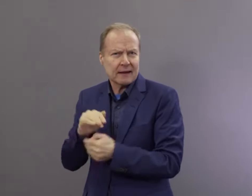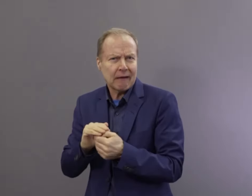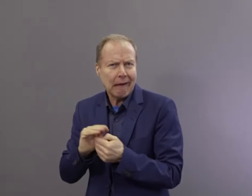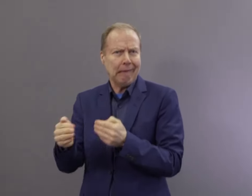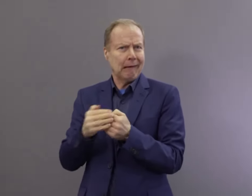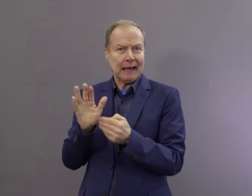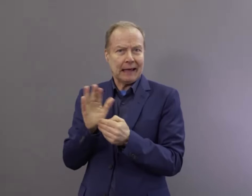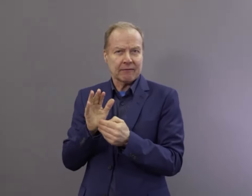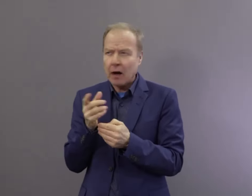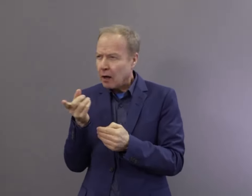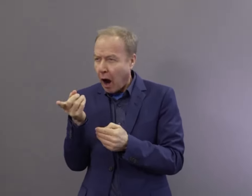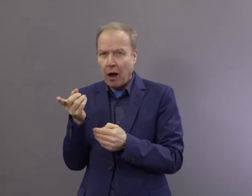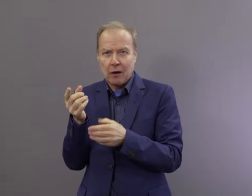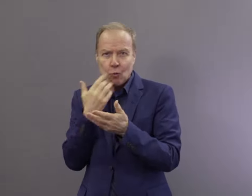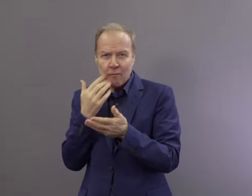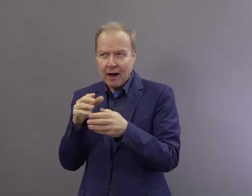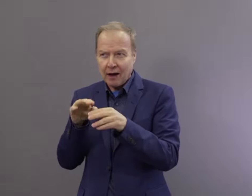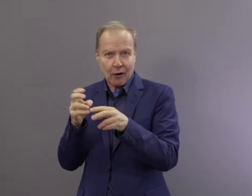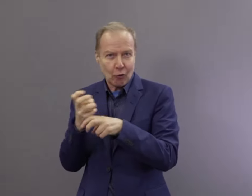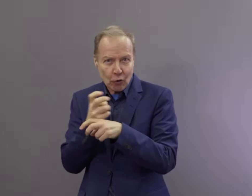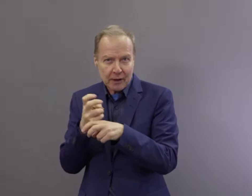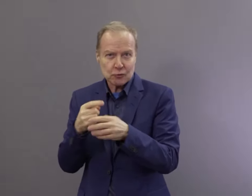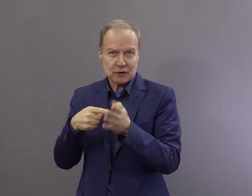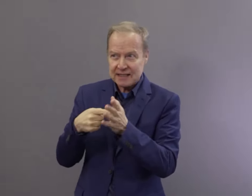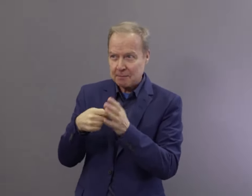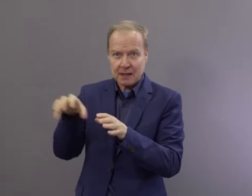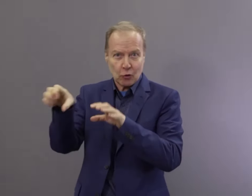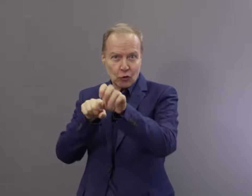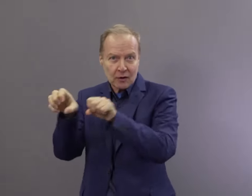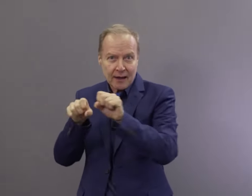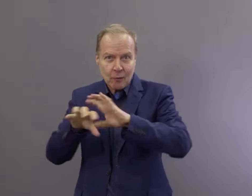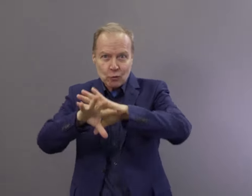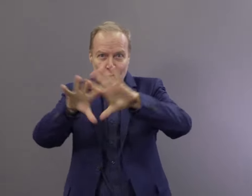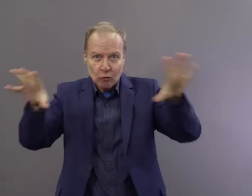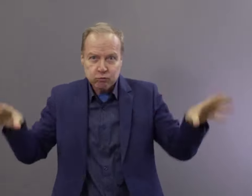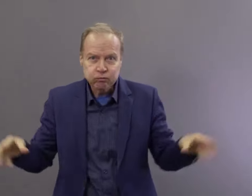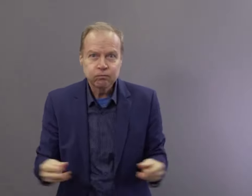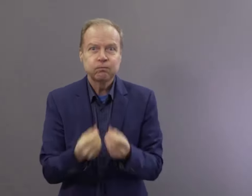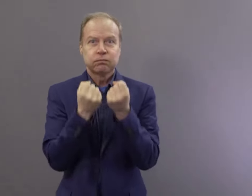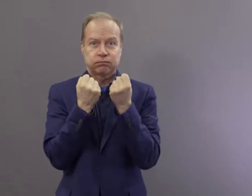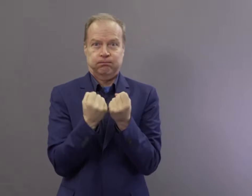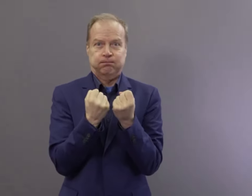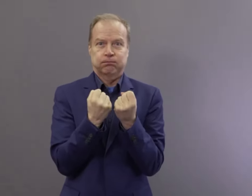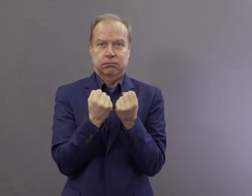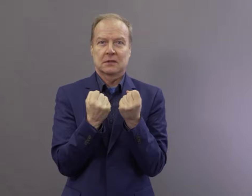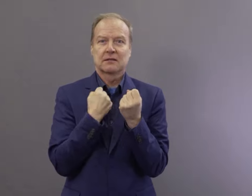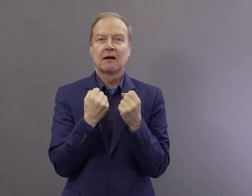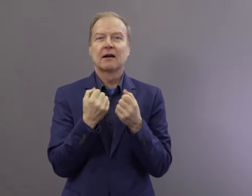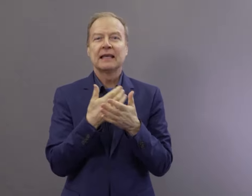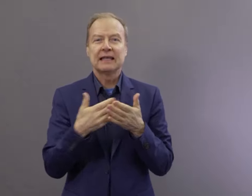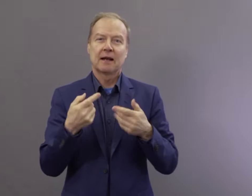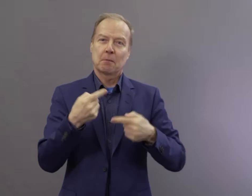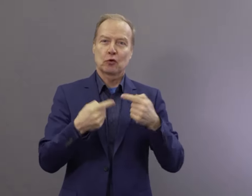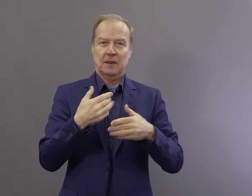vähemmistökielifoorumit, joilla on tätä elvytystä, niin se on erittäin hyvä paikka jakaa kokemusta. Kaikkien ei tarvitse keksiä